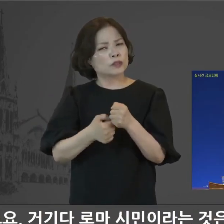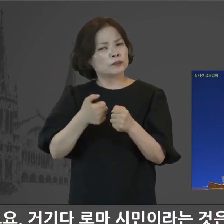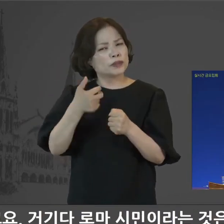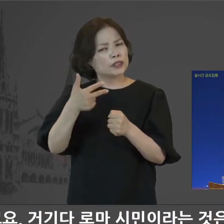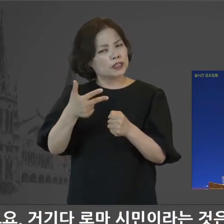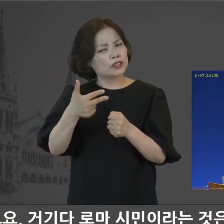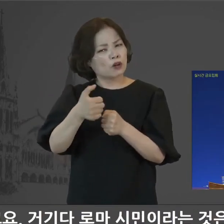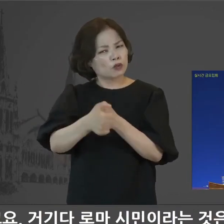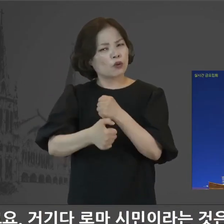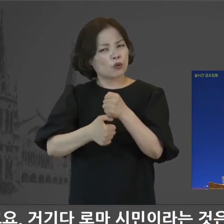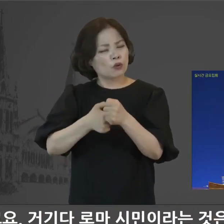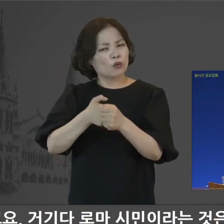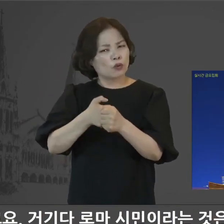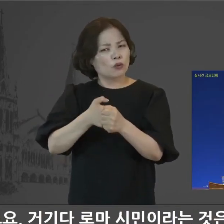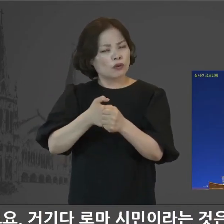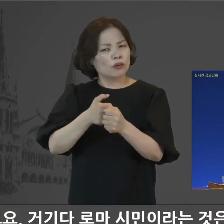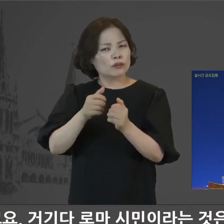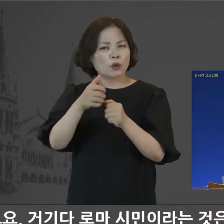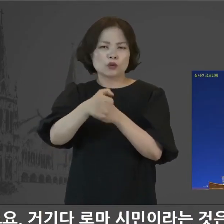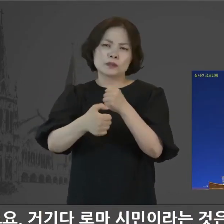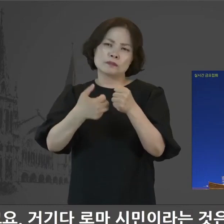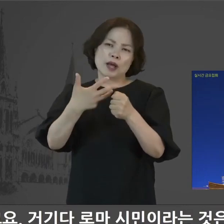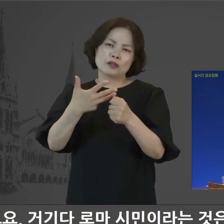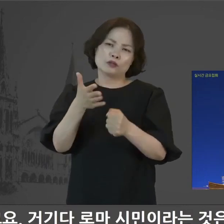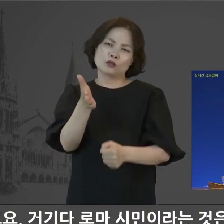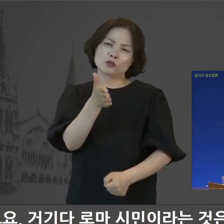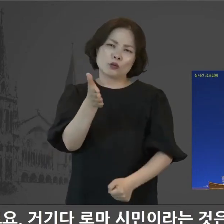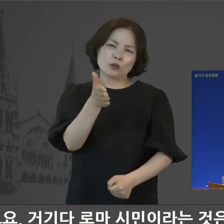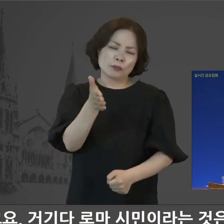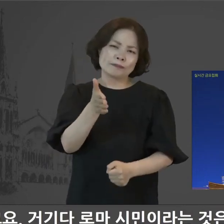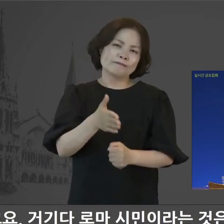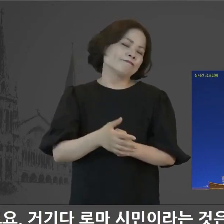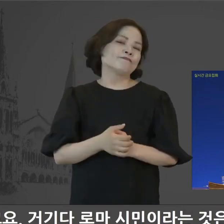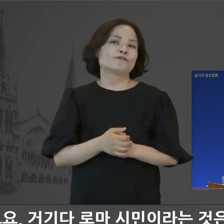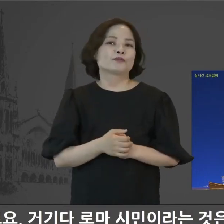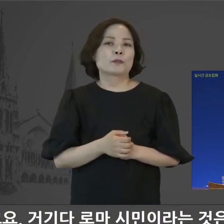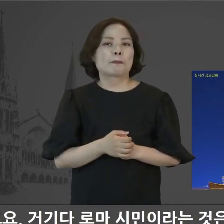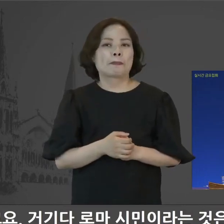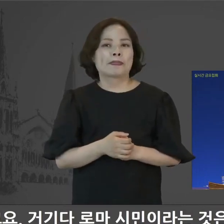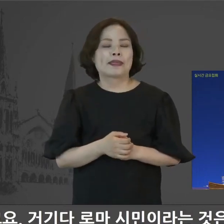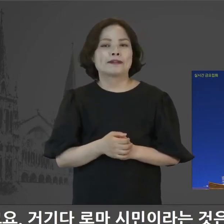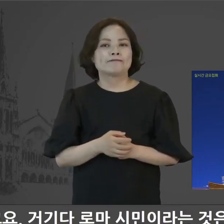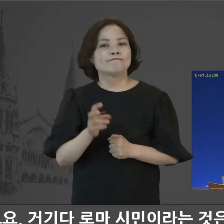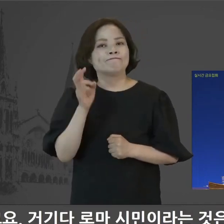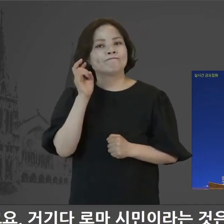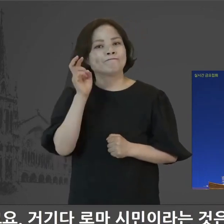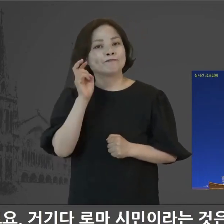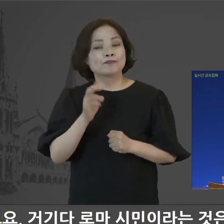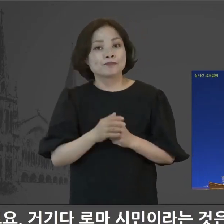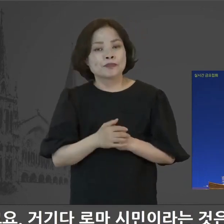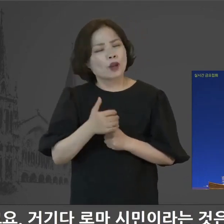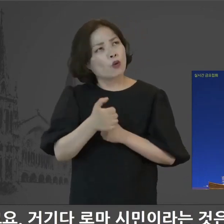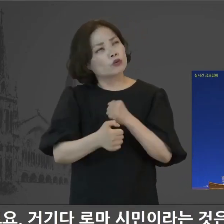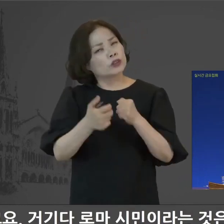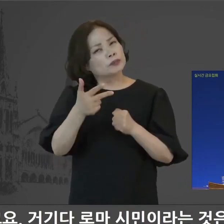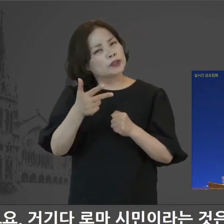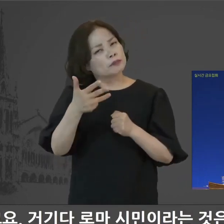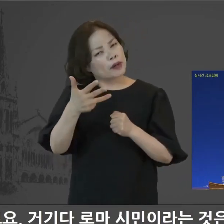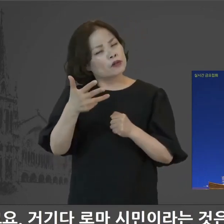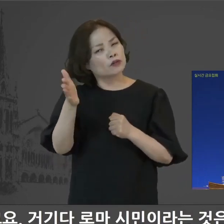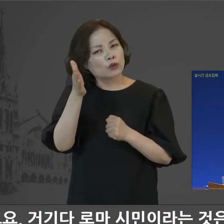한 57년 경 8년 7년 정도로 좀 예측이 됩니다. 57년